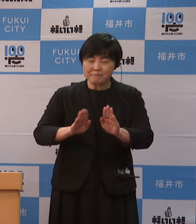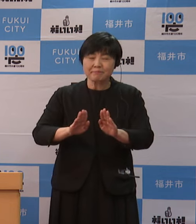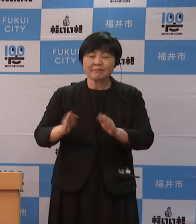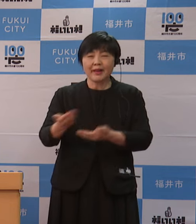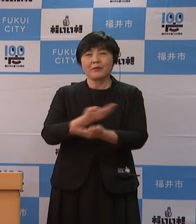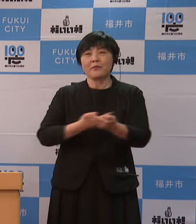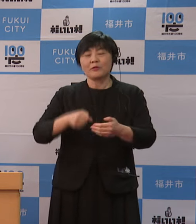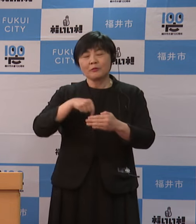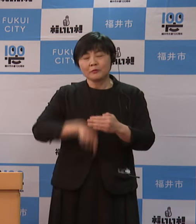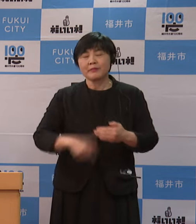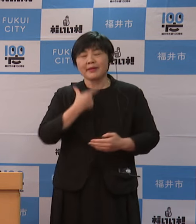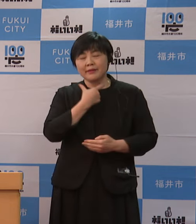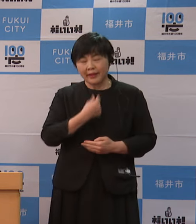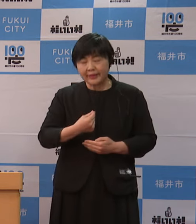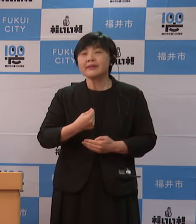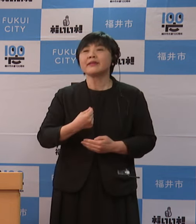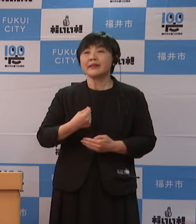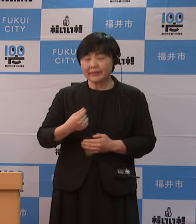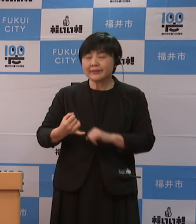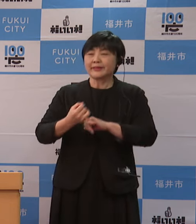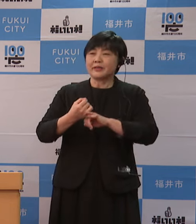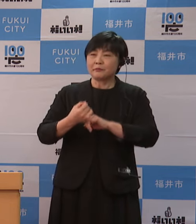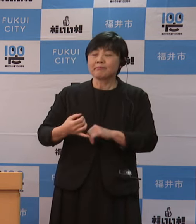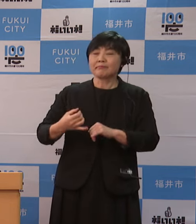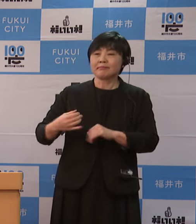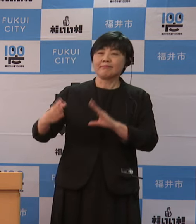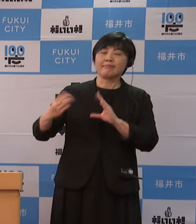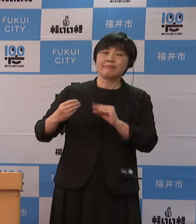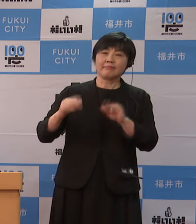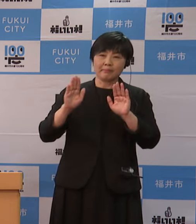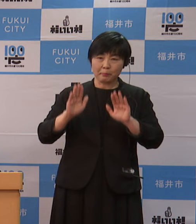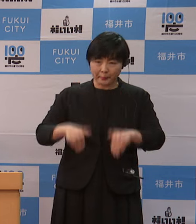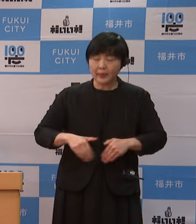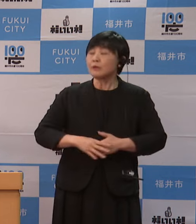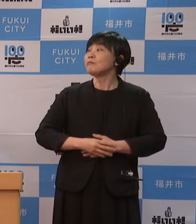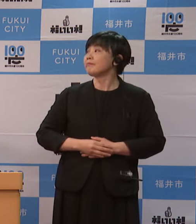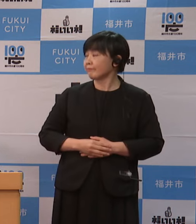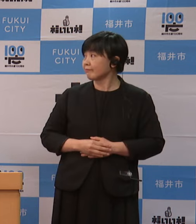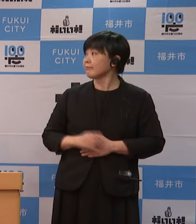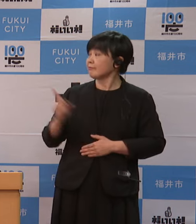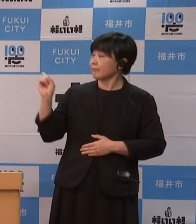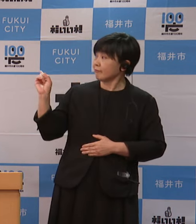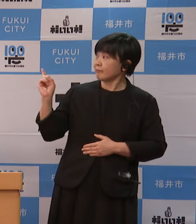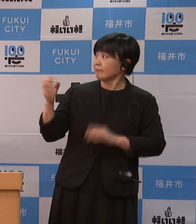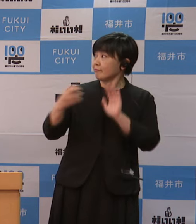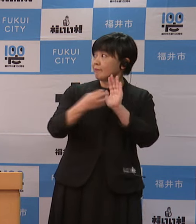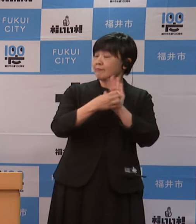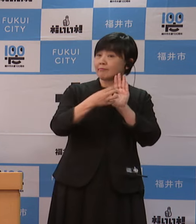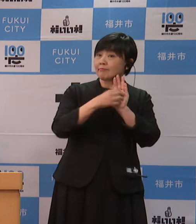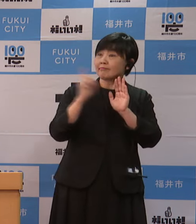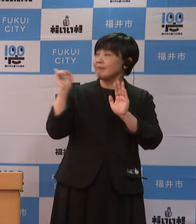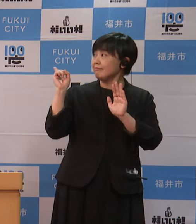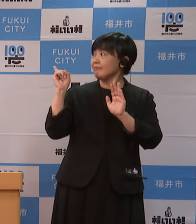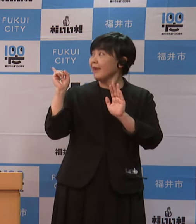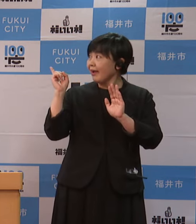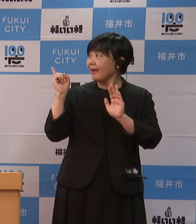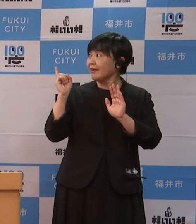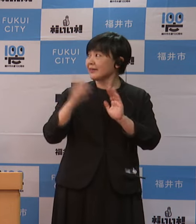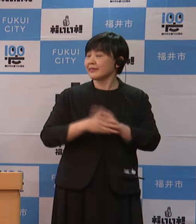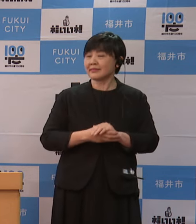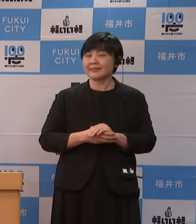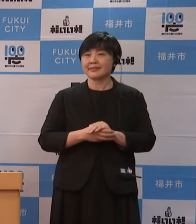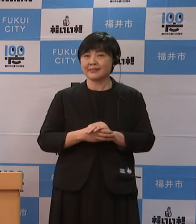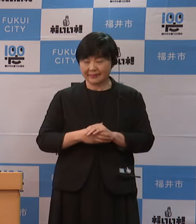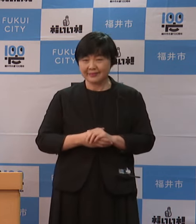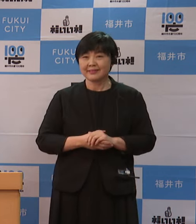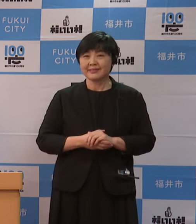めていきましょうというお約束をさせていただいたところであります。これは熊本市の方でロゴを作っていただいた、大変